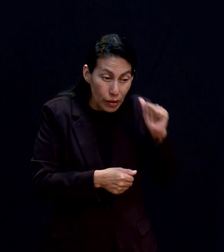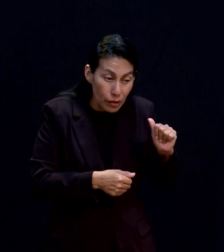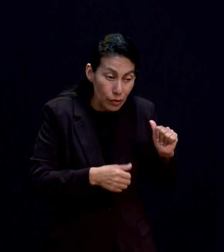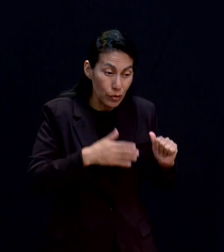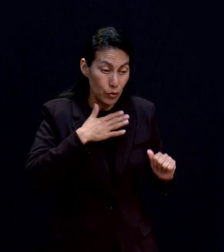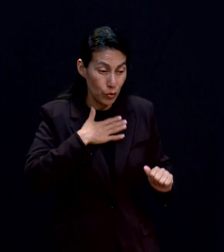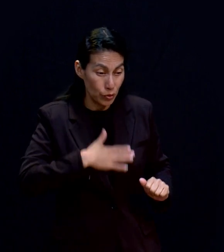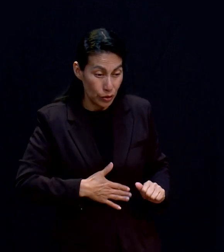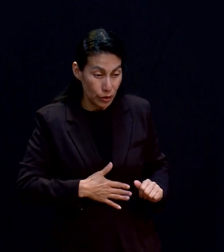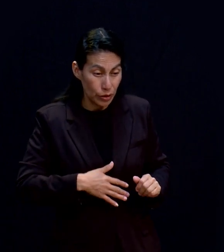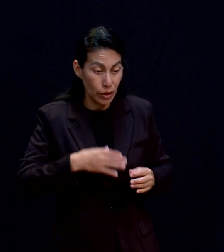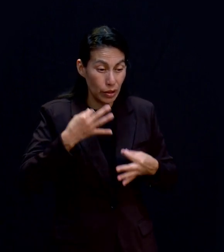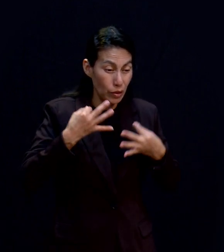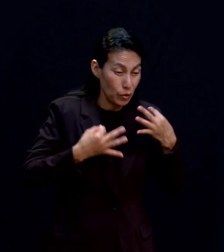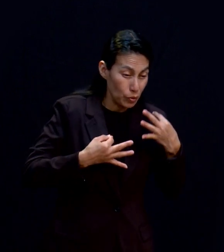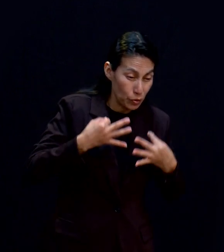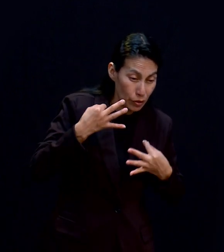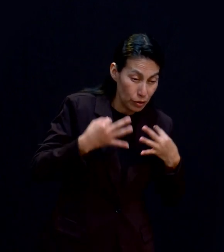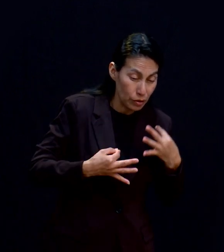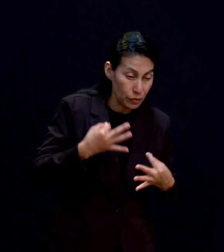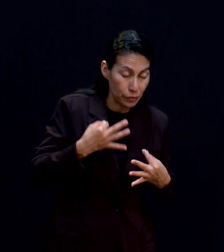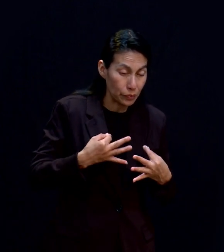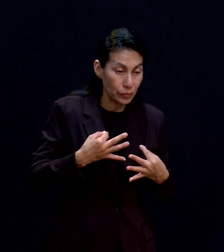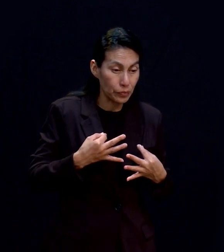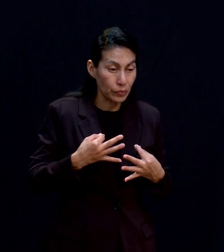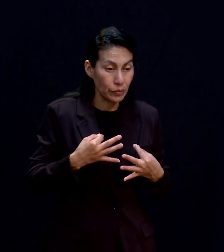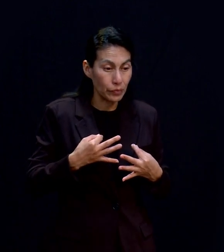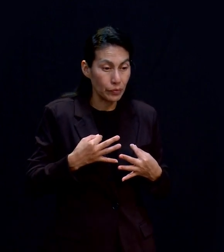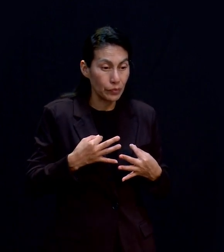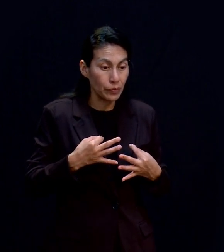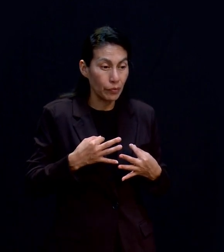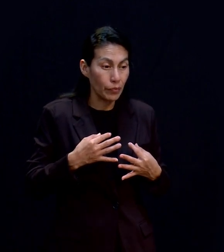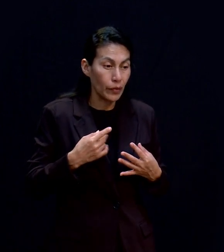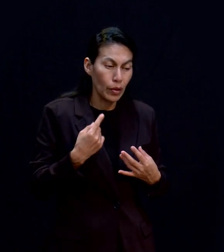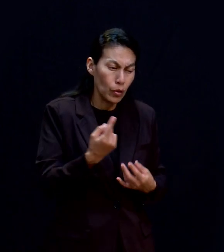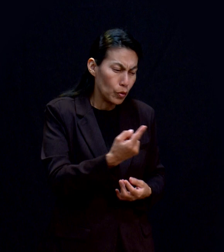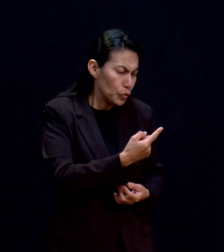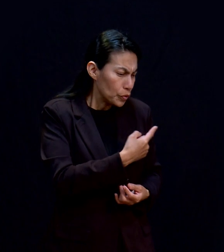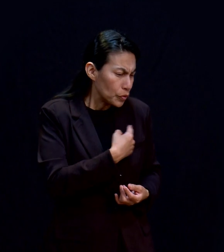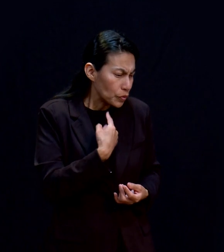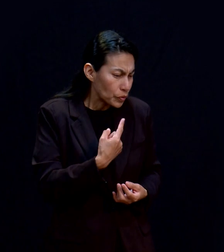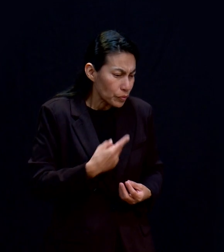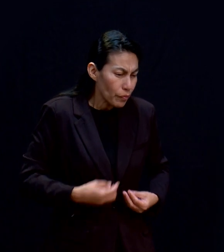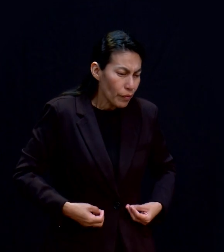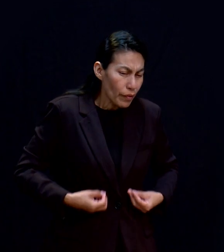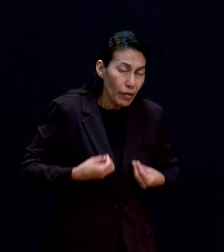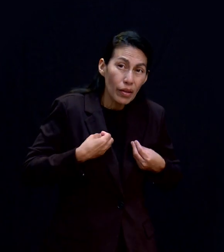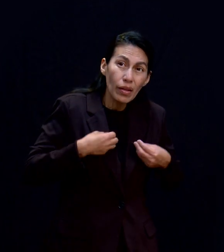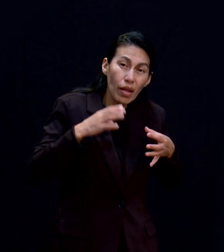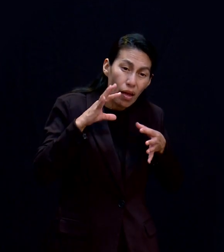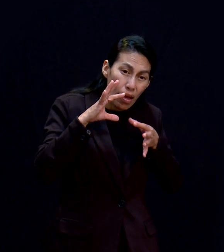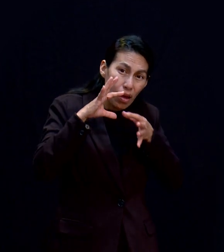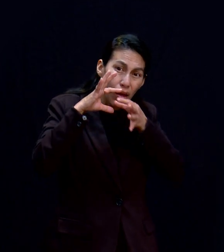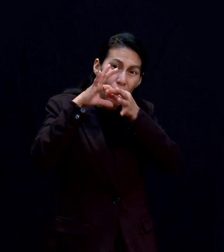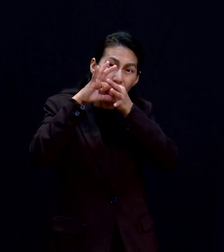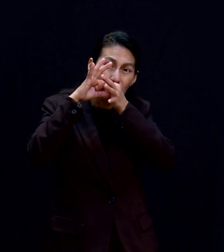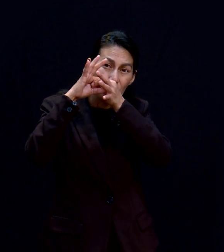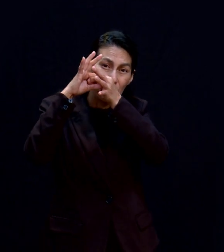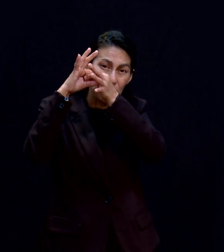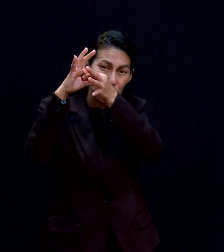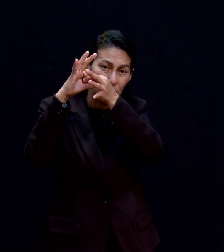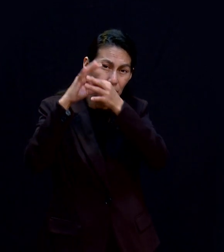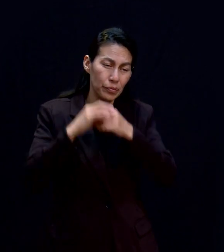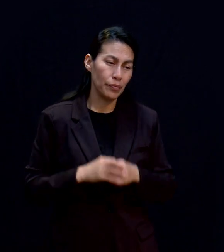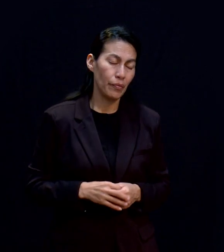pecado de justicia y de juicio de tal manera que abordemos armonicemos nuestra vida pero jamás